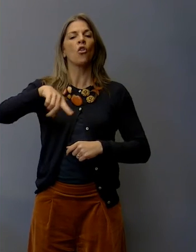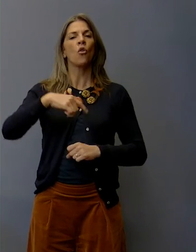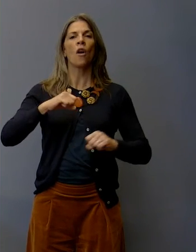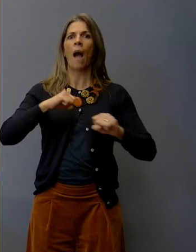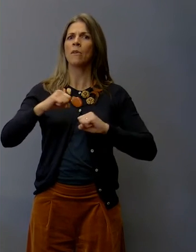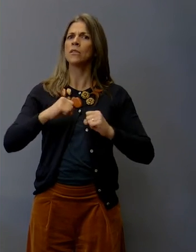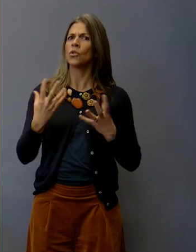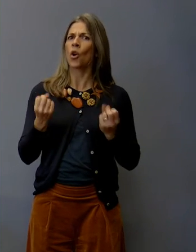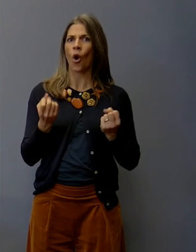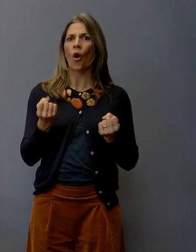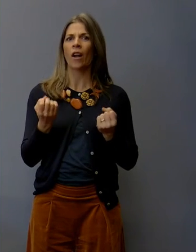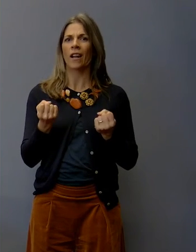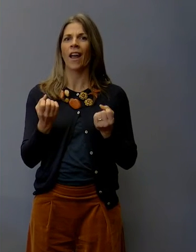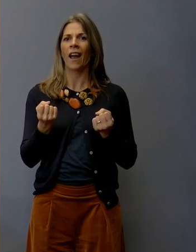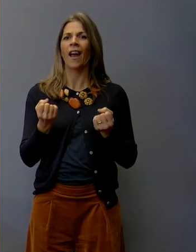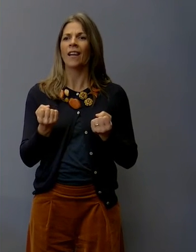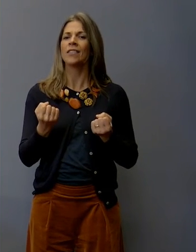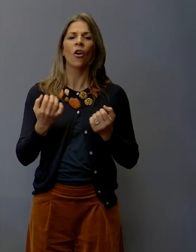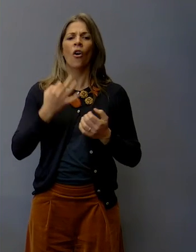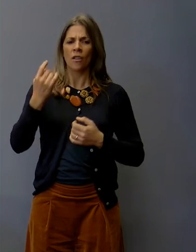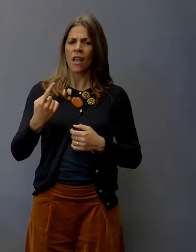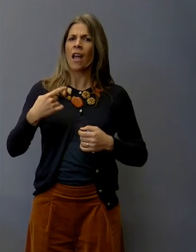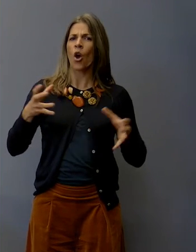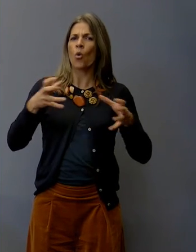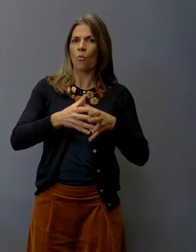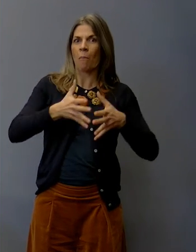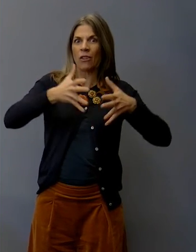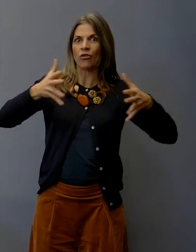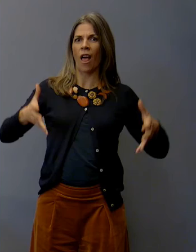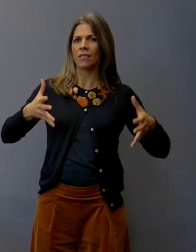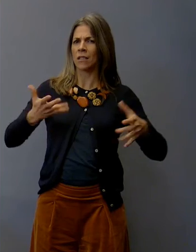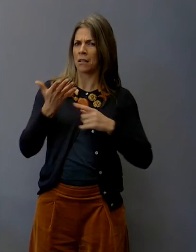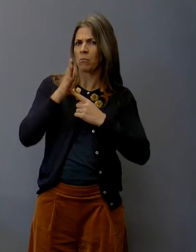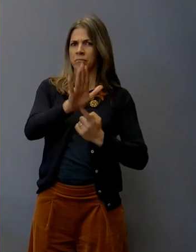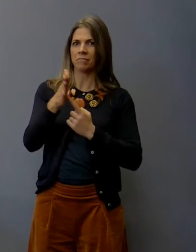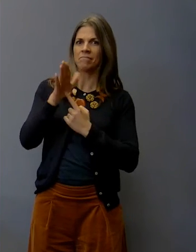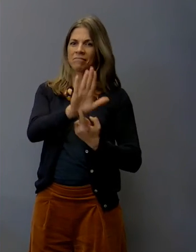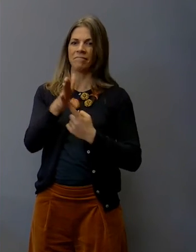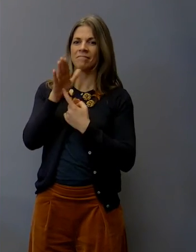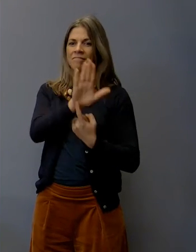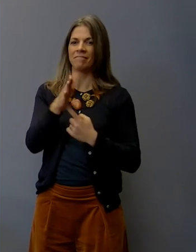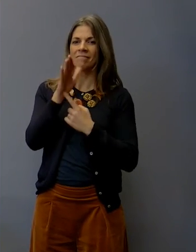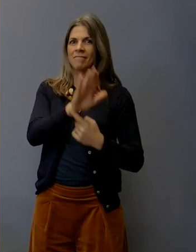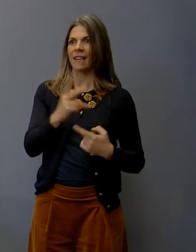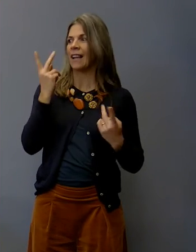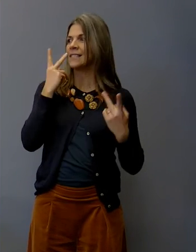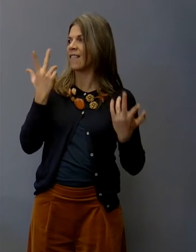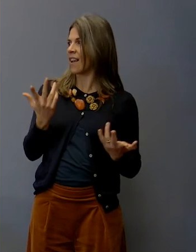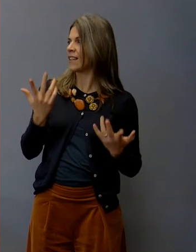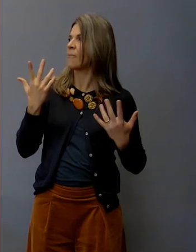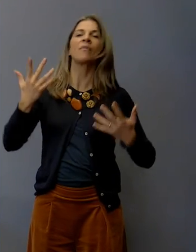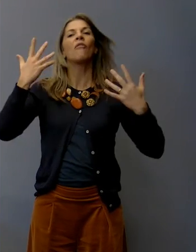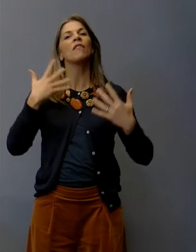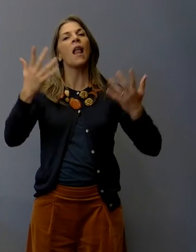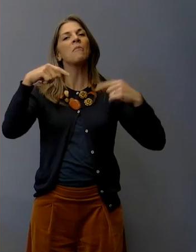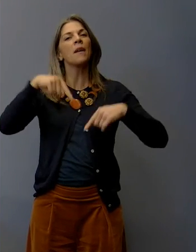fatti e ogni giorno la maggioranza lo dimostra finalmente questa amministrazione sta lavorando per